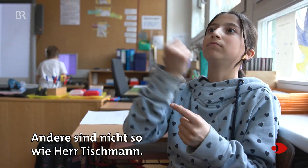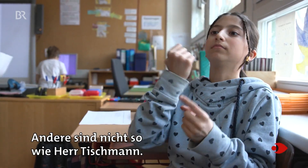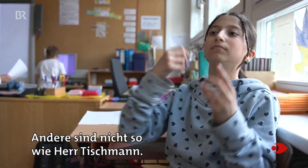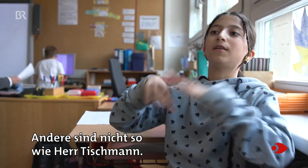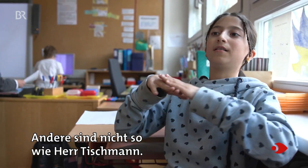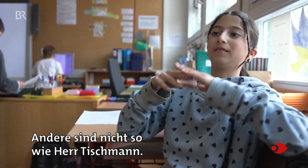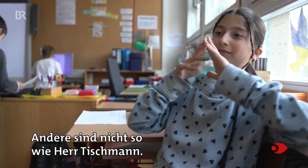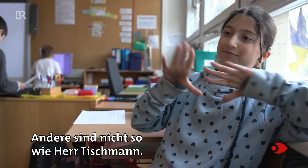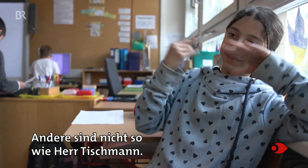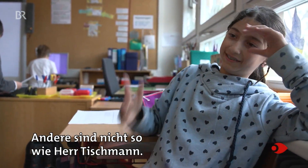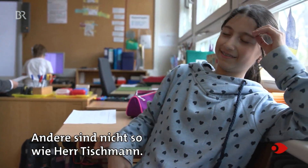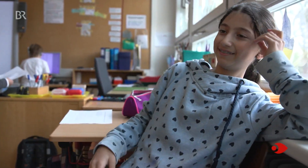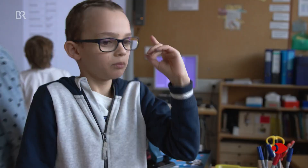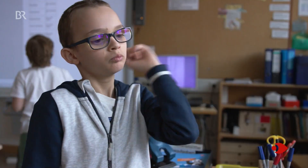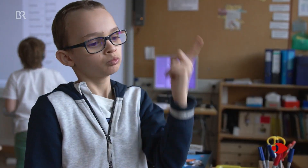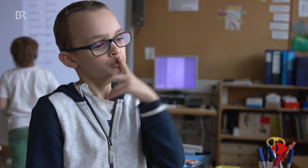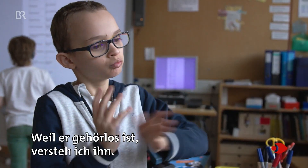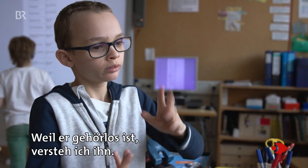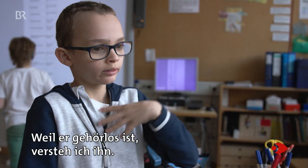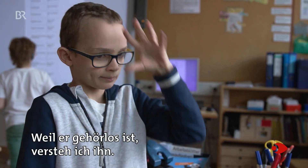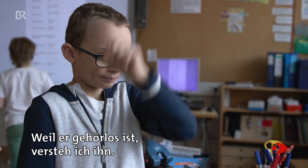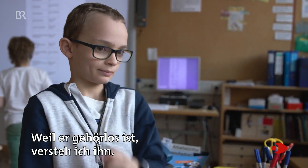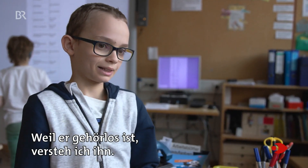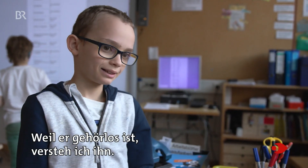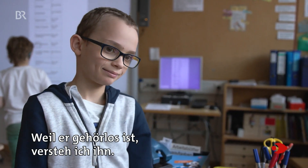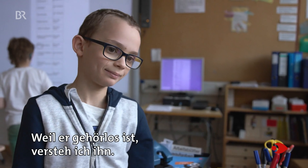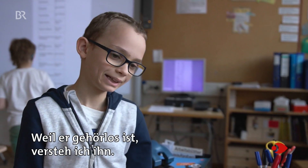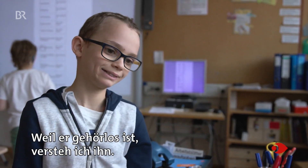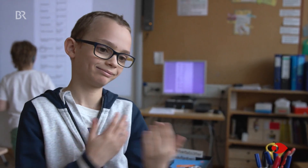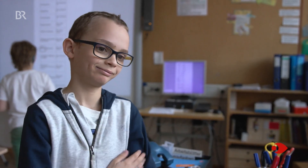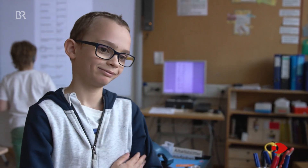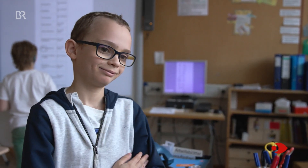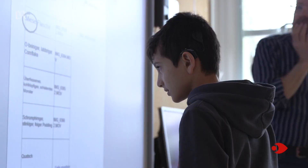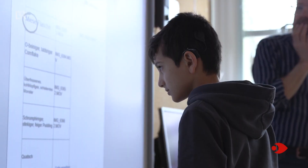sind nicht so wie Herr Tischmann. Weil er gehörlos ist, verstehe ich ihn.